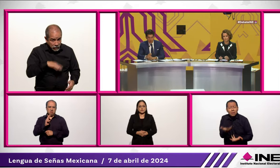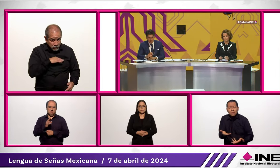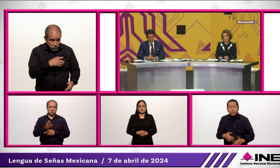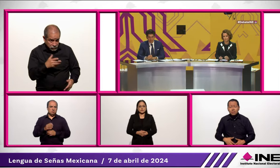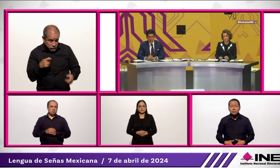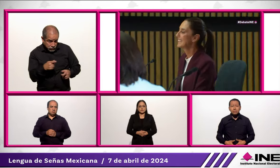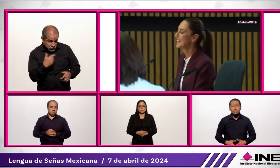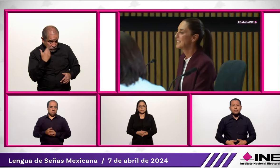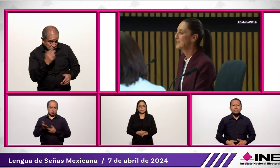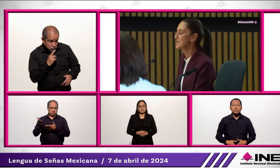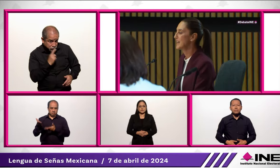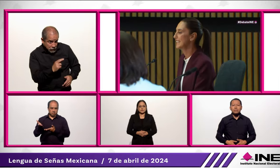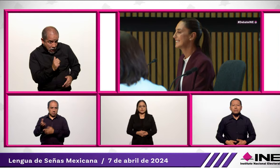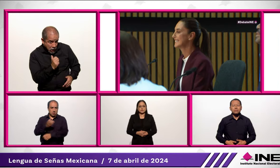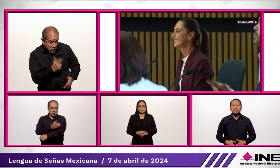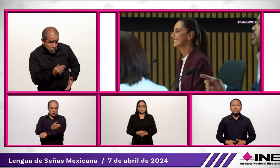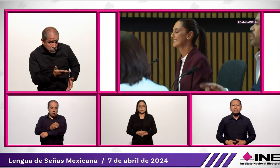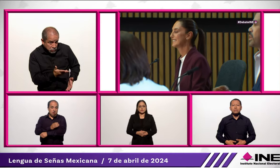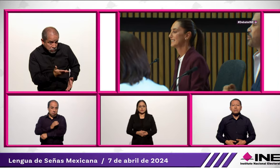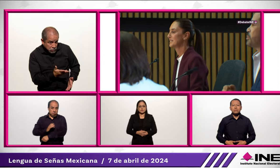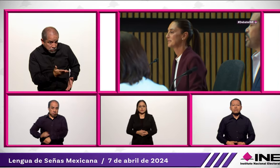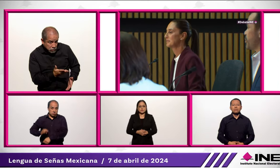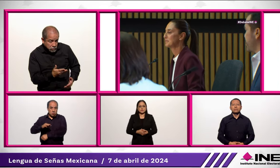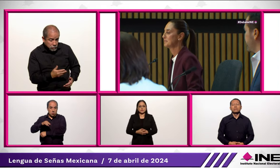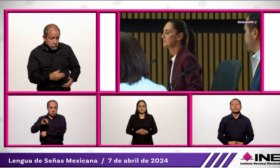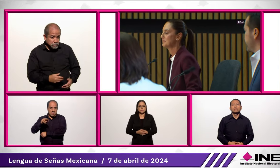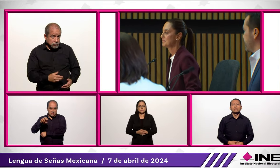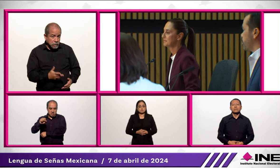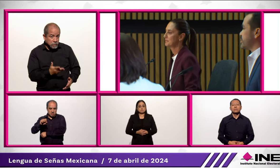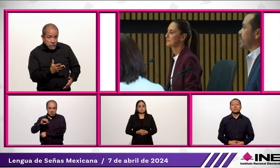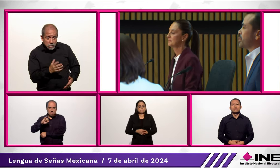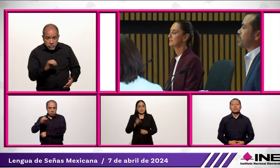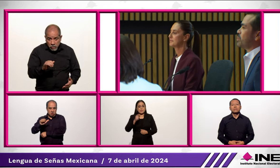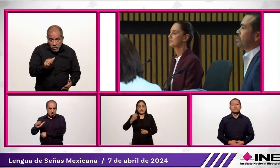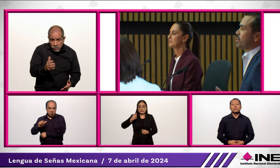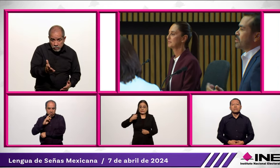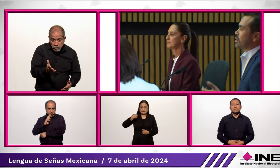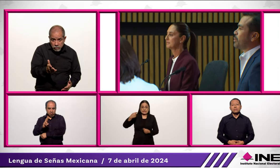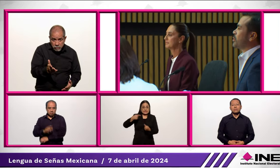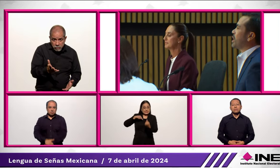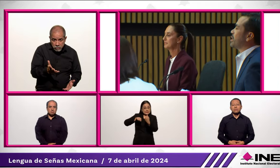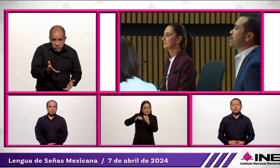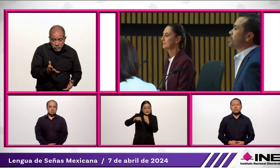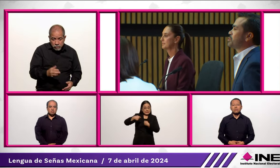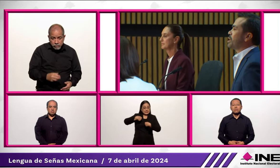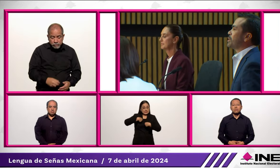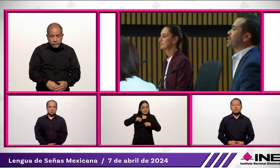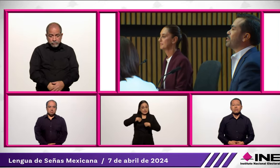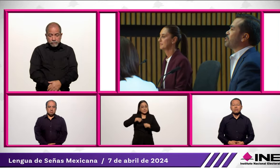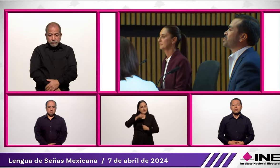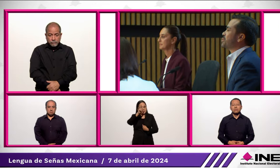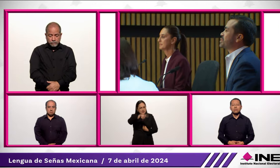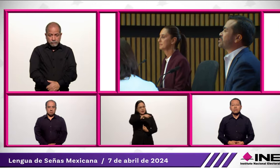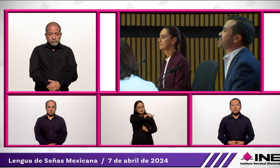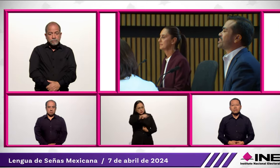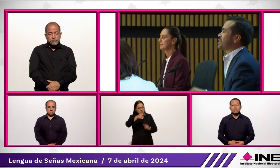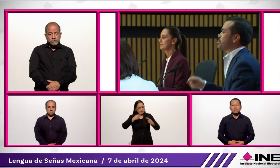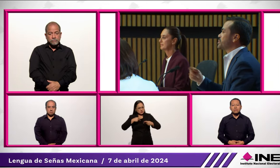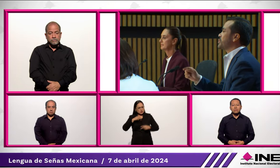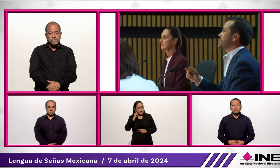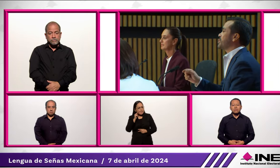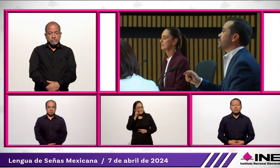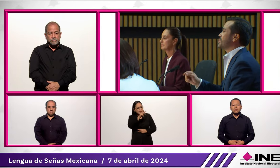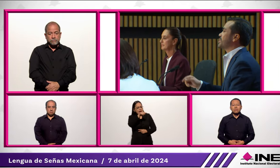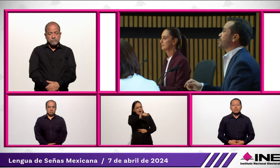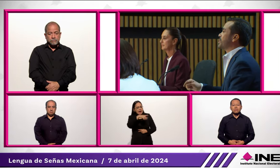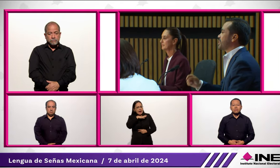conteste. Candidato Mayes. Sí, porque también me aludieron. Y por cierto, qué bueno que la gente conozca el verdadero rostro de Xochitl, que se la